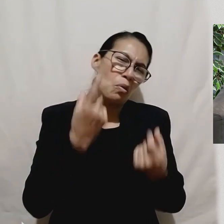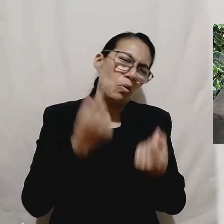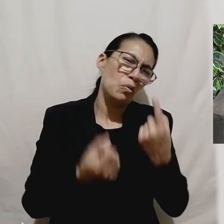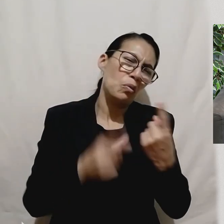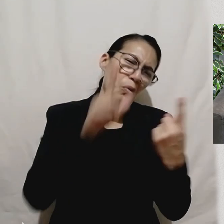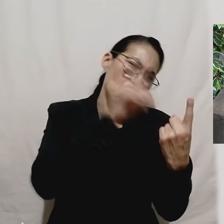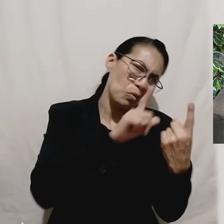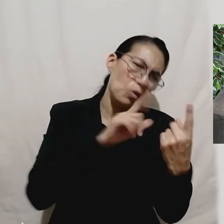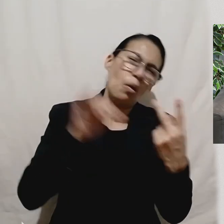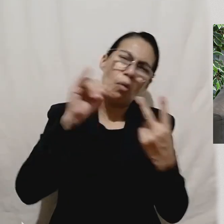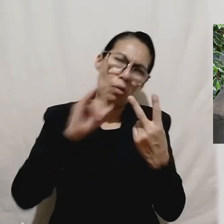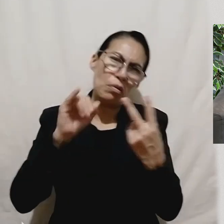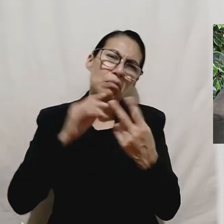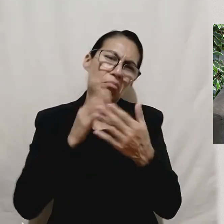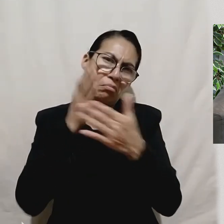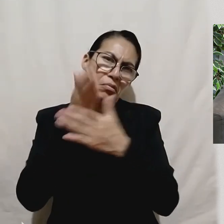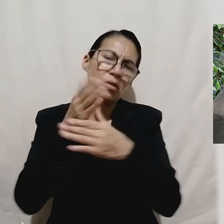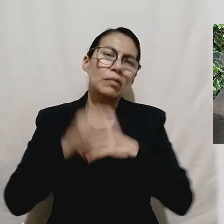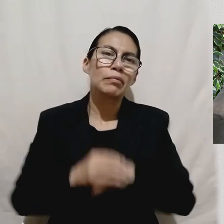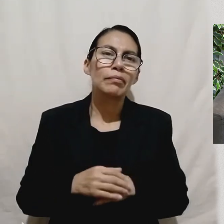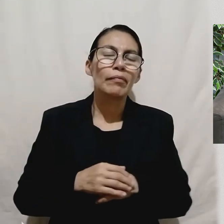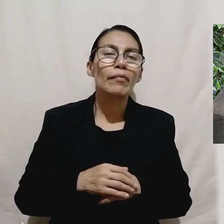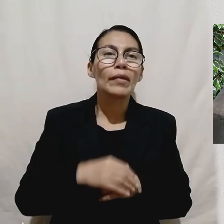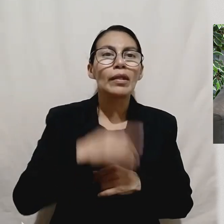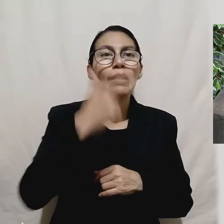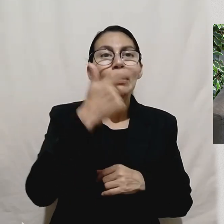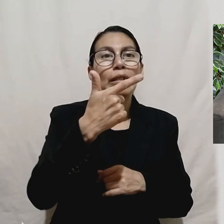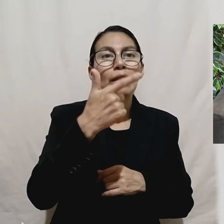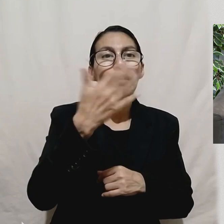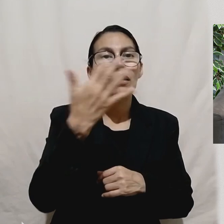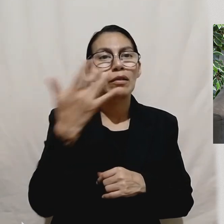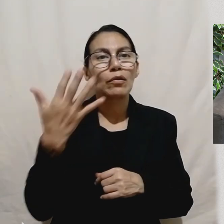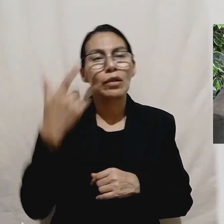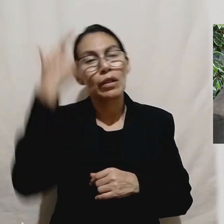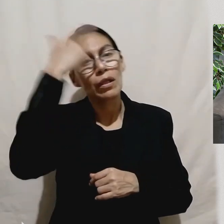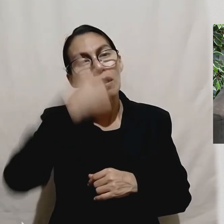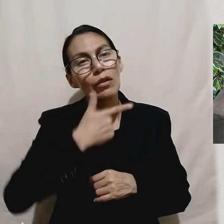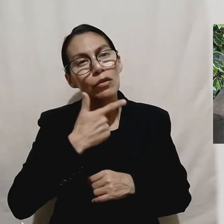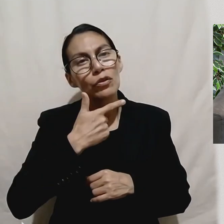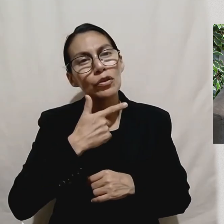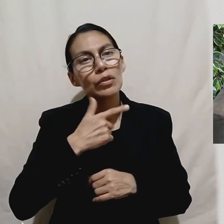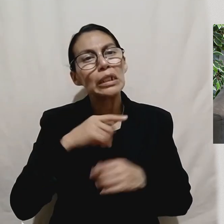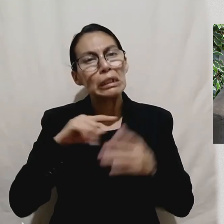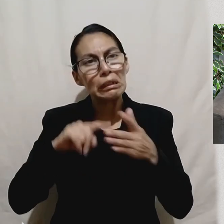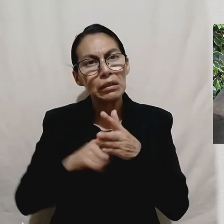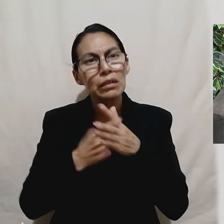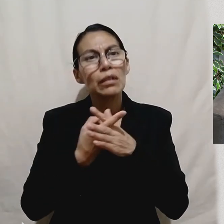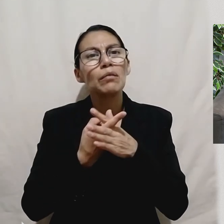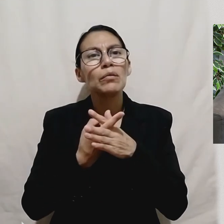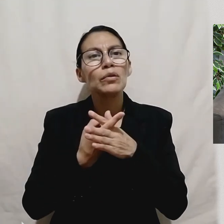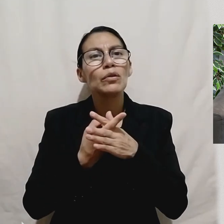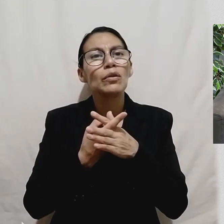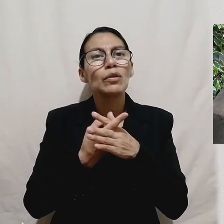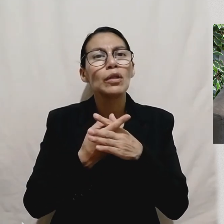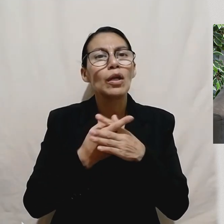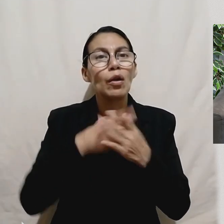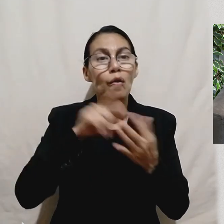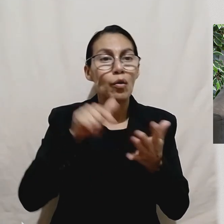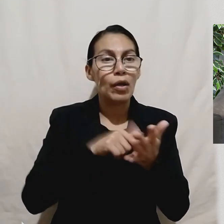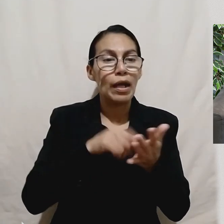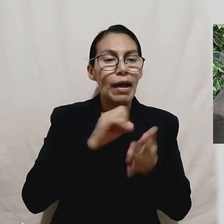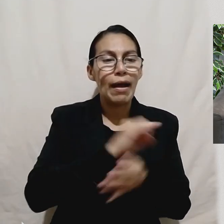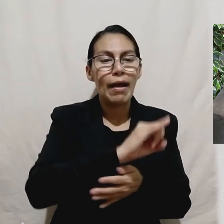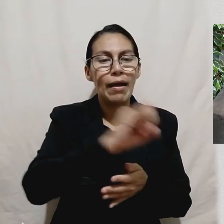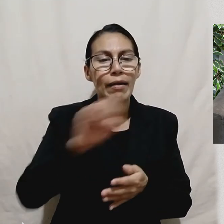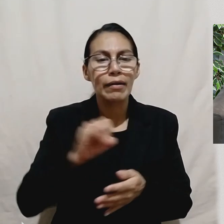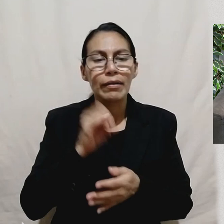y normalmente nos reunimos a las 7:50 de la noche a las 7:50 estamos empezando es en el jardín de la oración